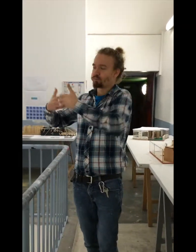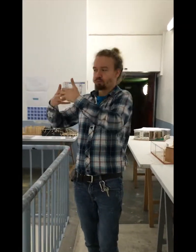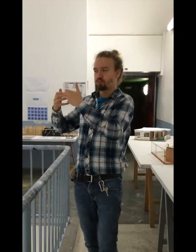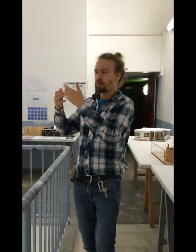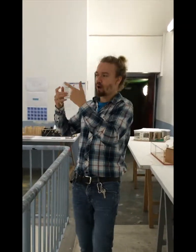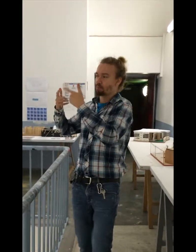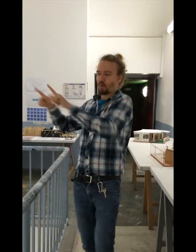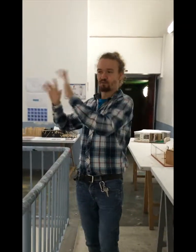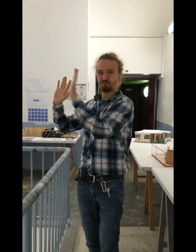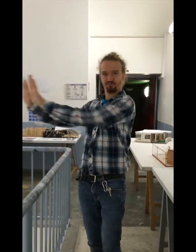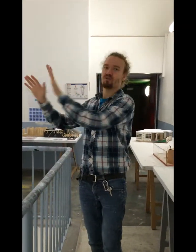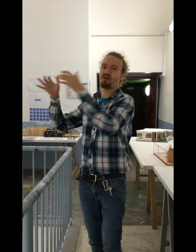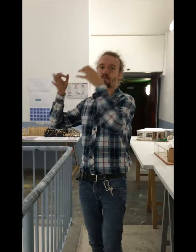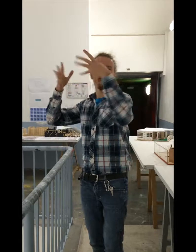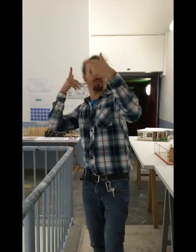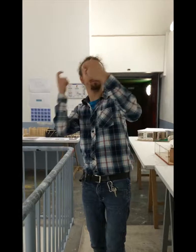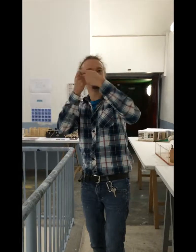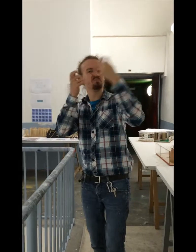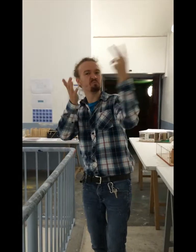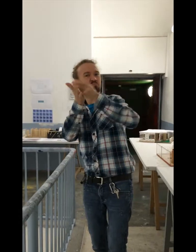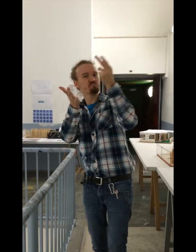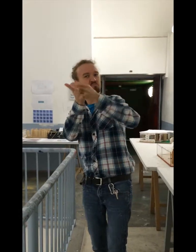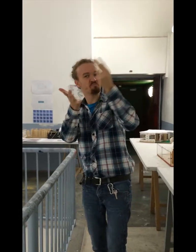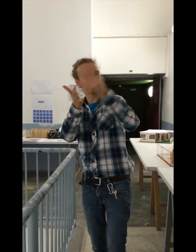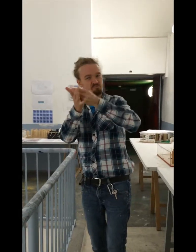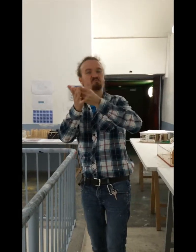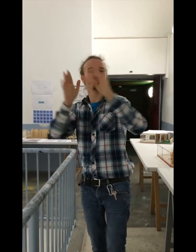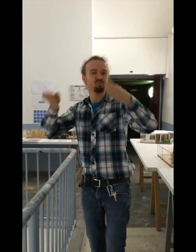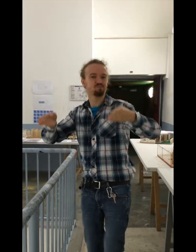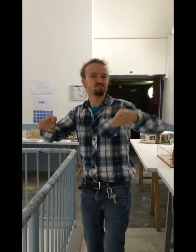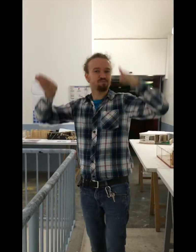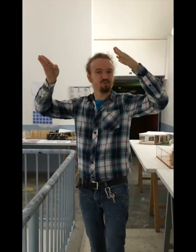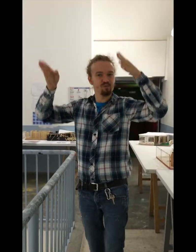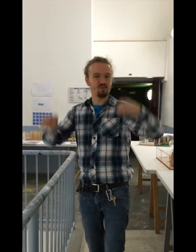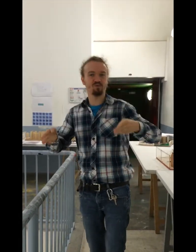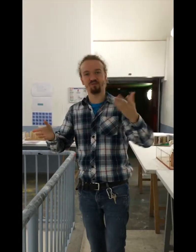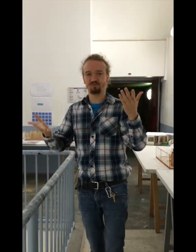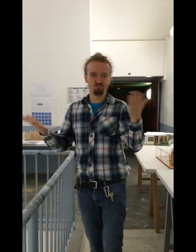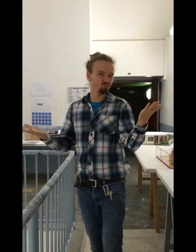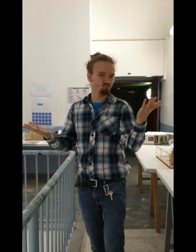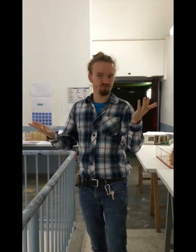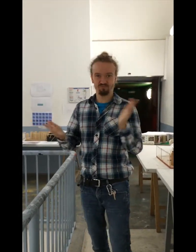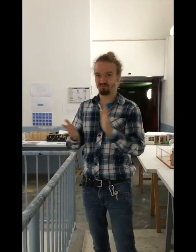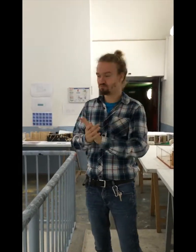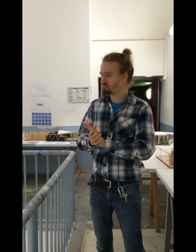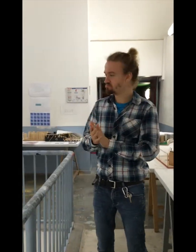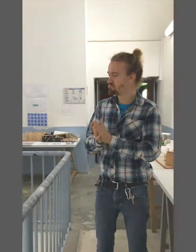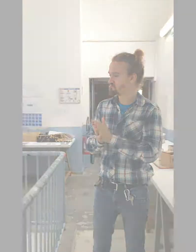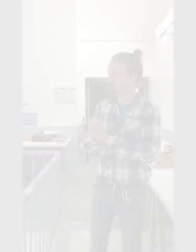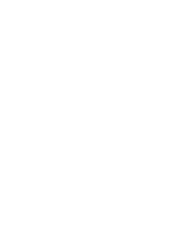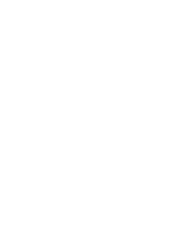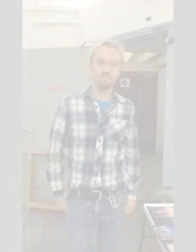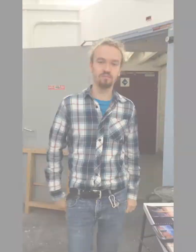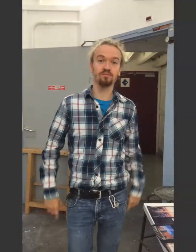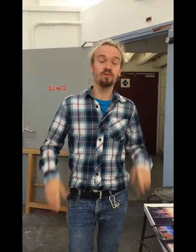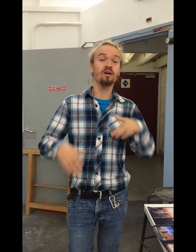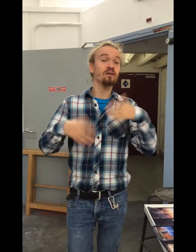froid. Donc j'ai créé des volets artificiels qui peuvent en fait s'ouvrir et se fermer en fonction du...